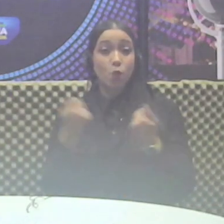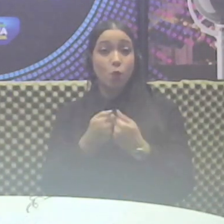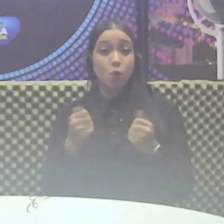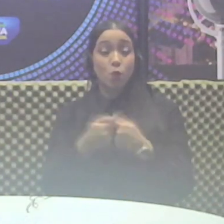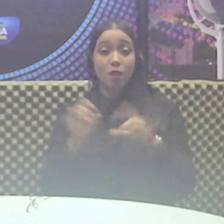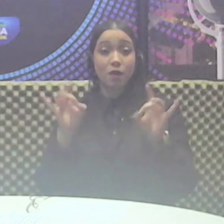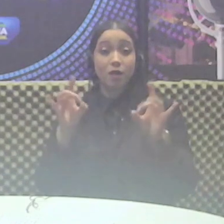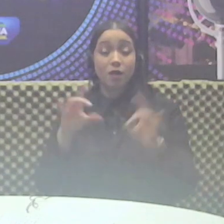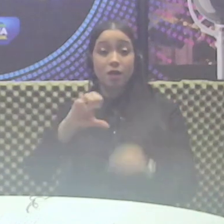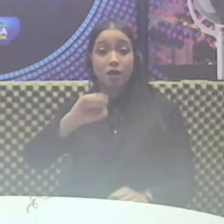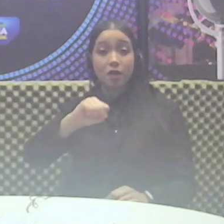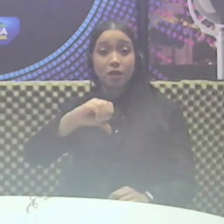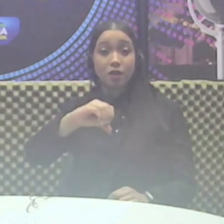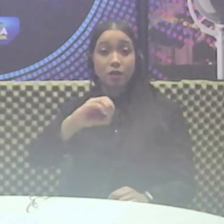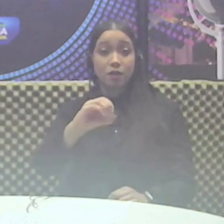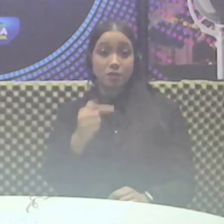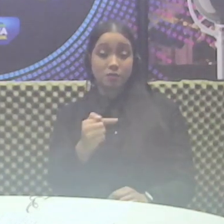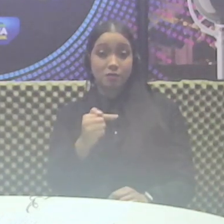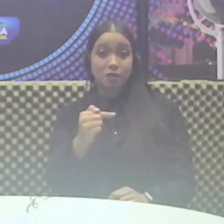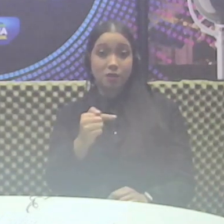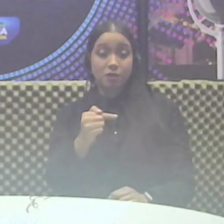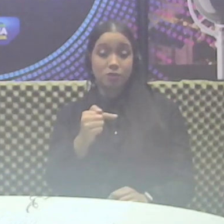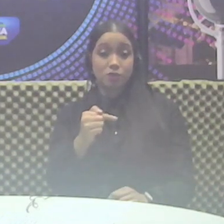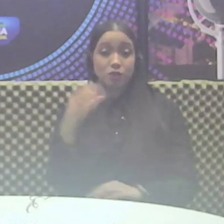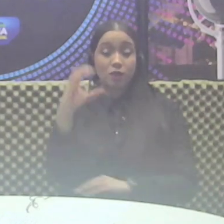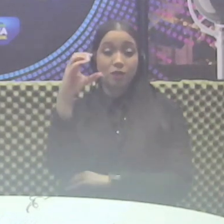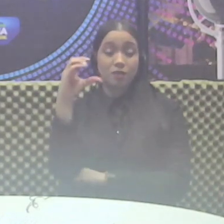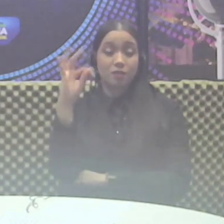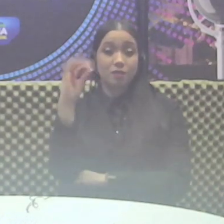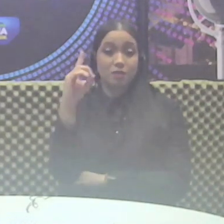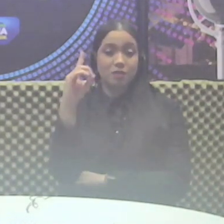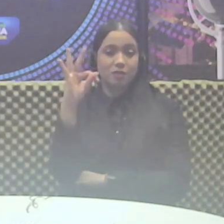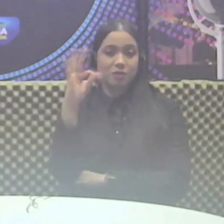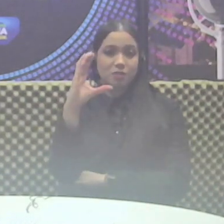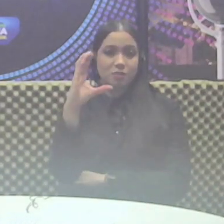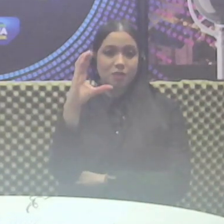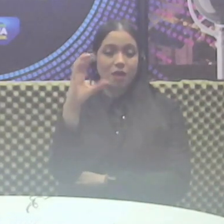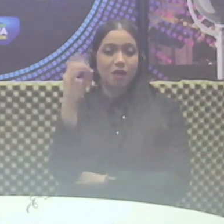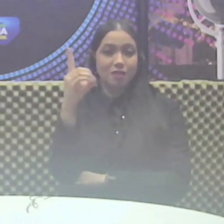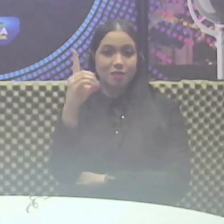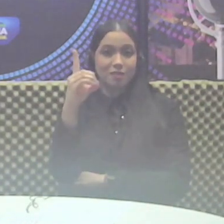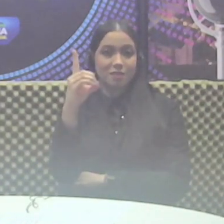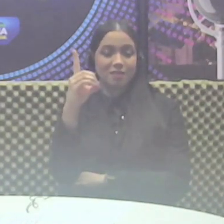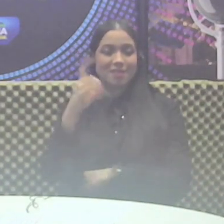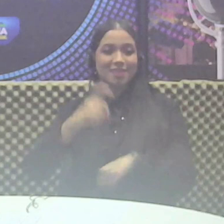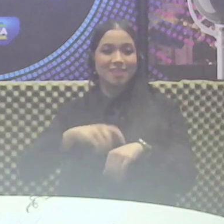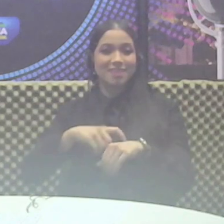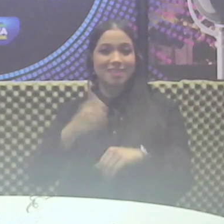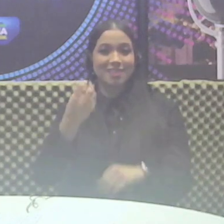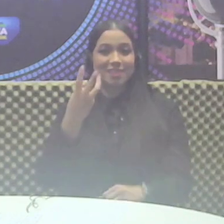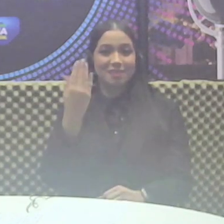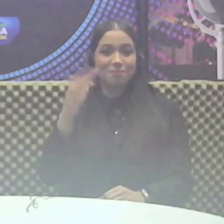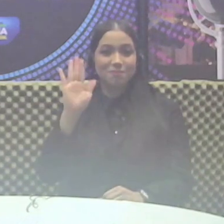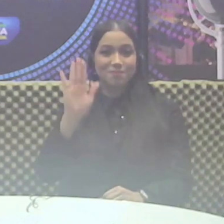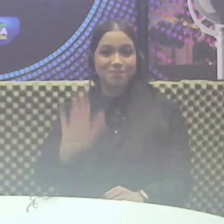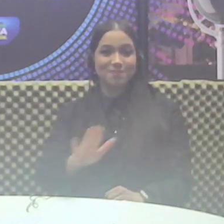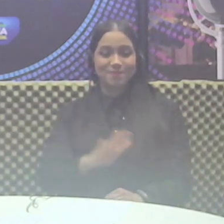no S907, com embarque pela plataforma D do Terminal Central, às 3h30 da